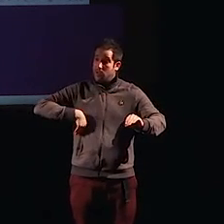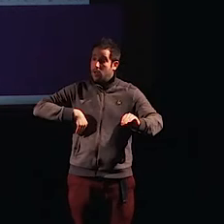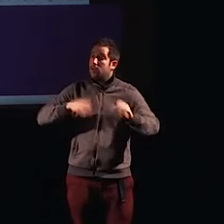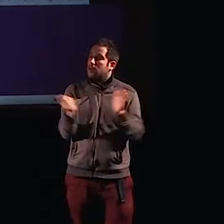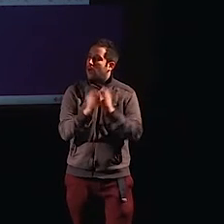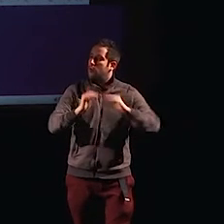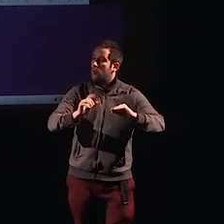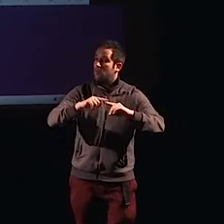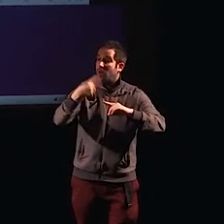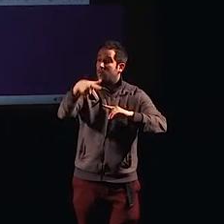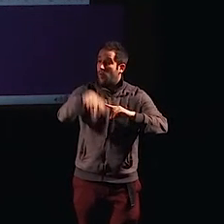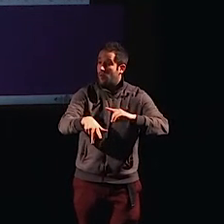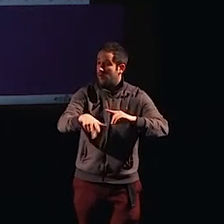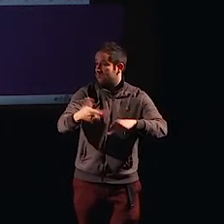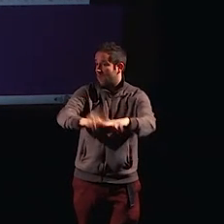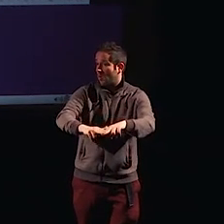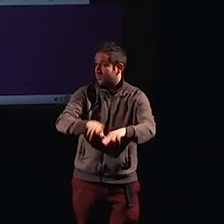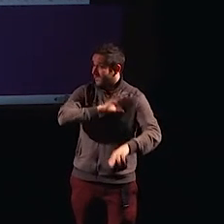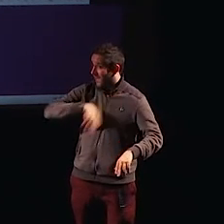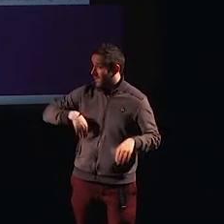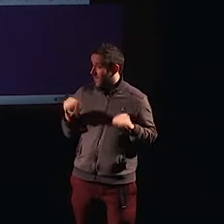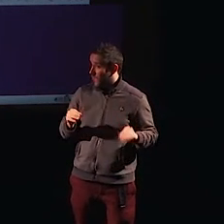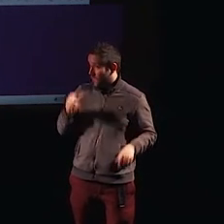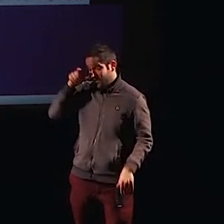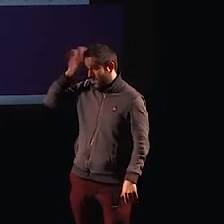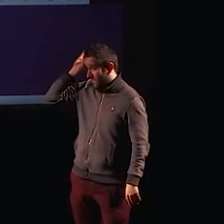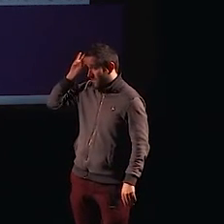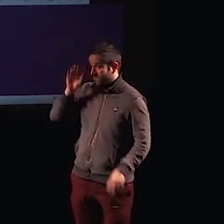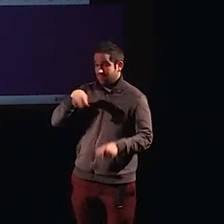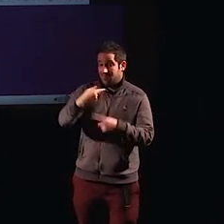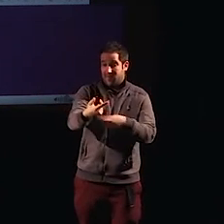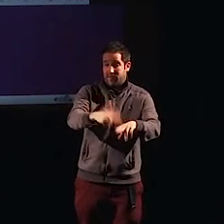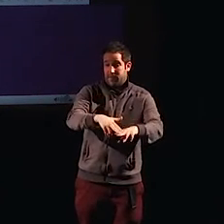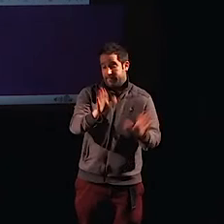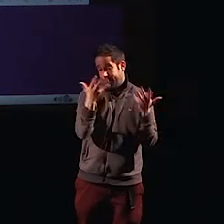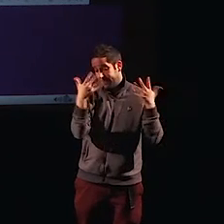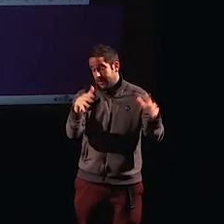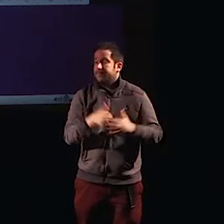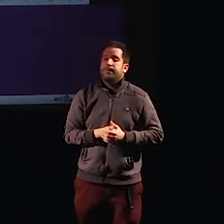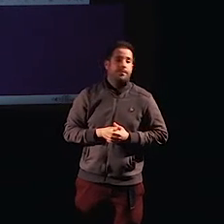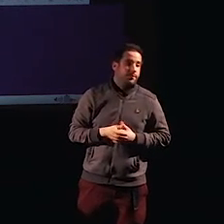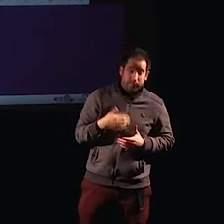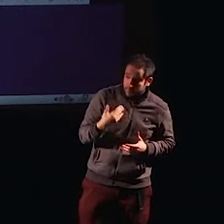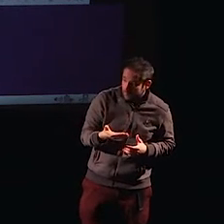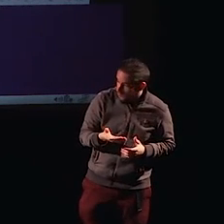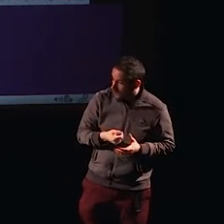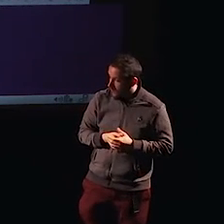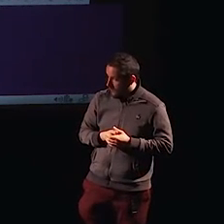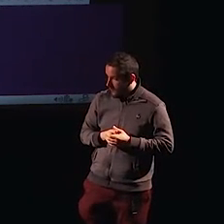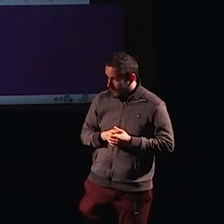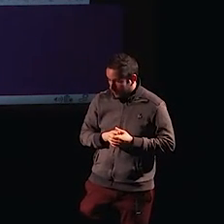après. Donc, c'est vraiment le dernier. Après, il n'y a plus. Et en fait,